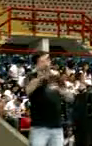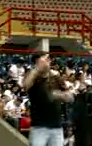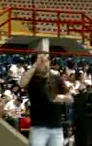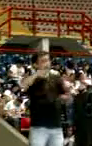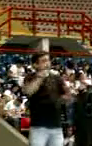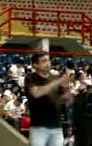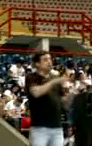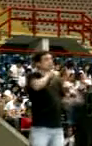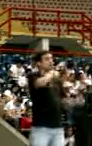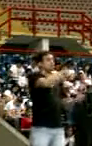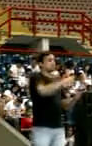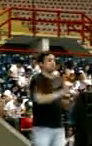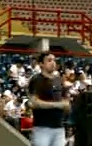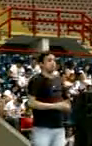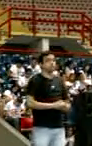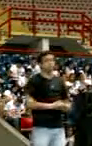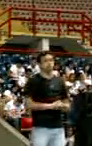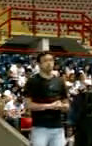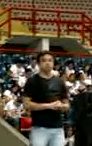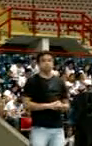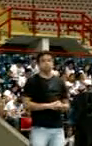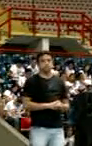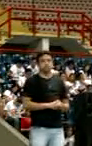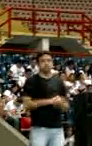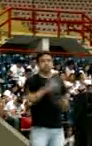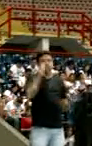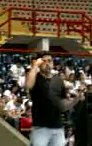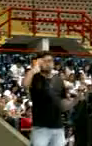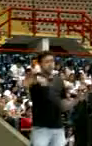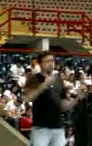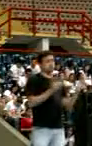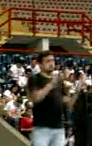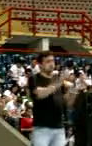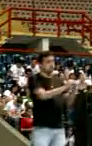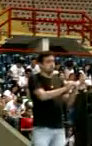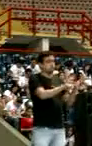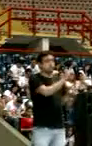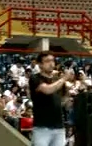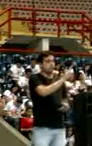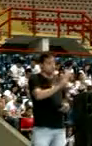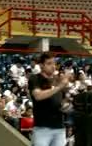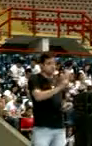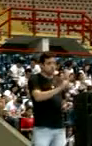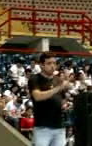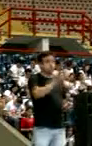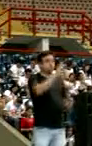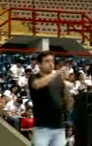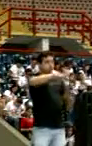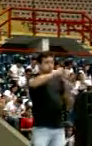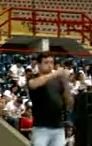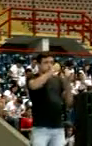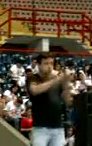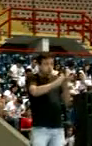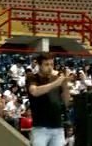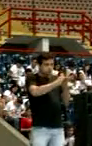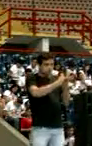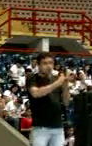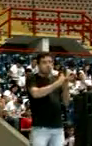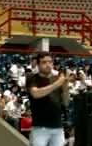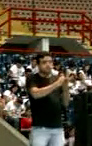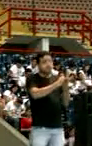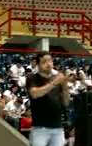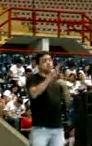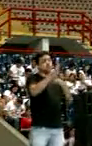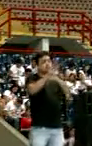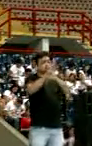pagar impostos. Não sei se cabe botar tudo aí, sem nenhuma observação. Nome do documento